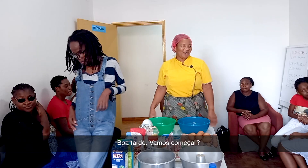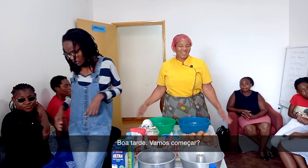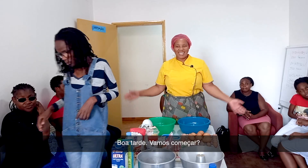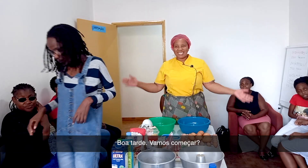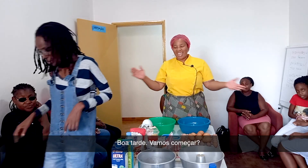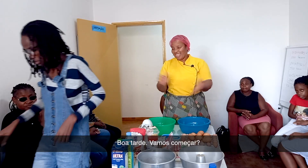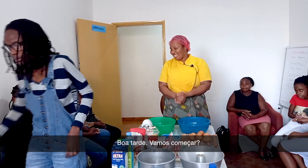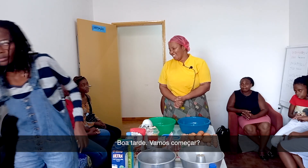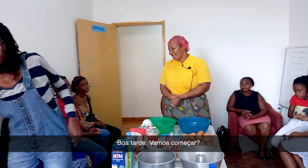Boa tarde!